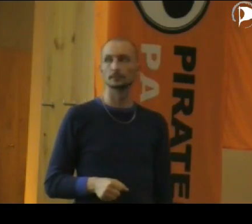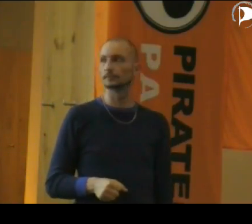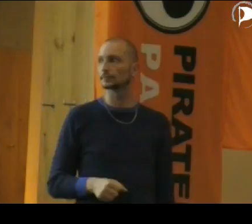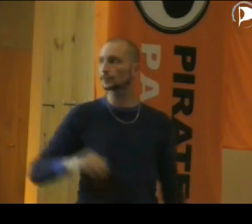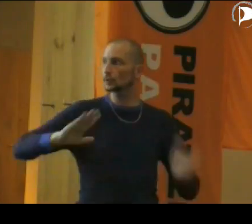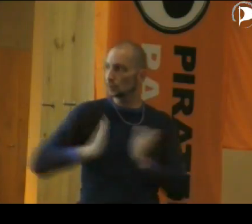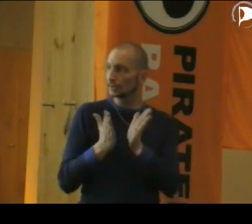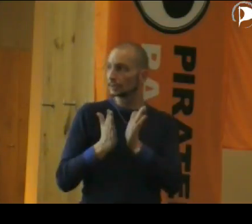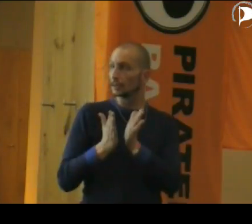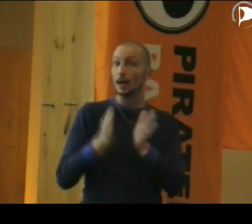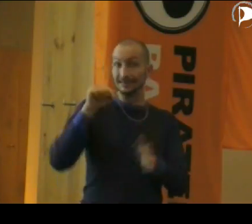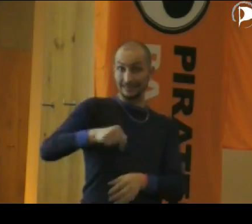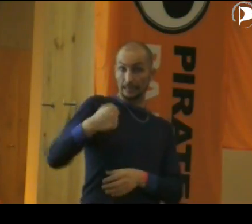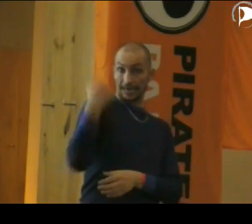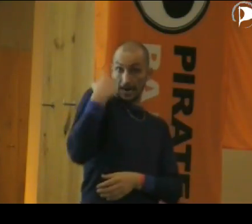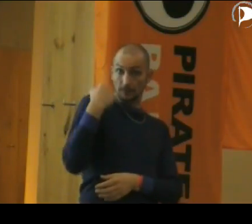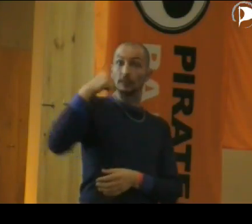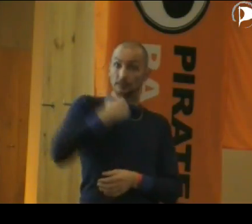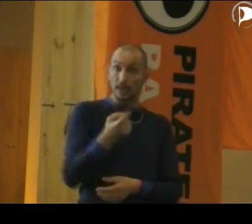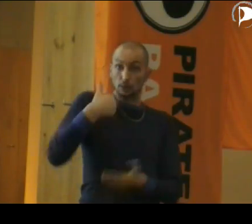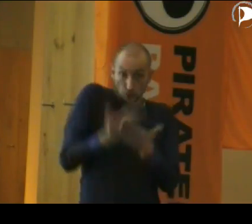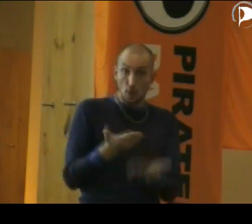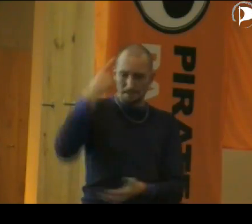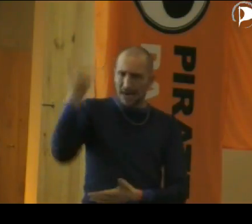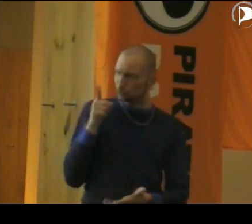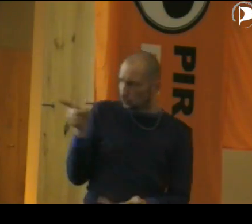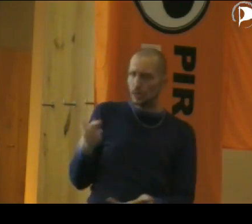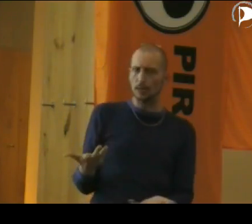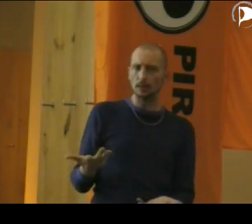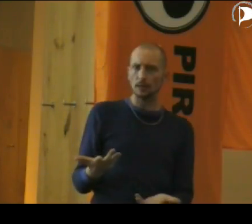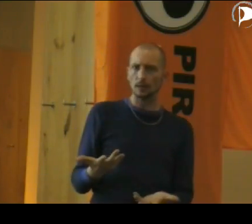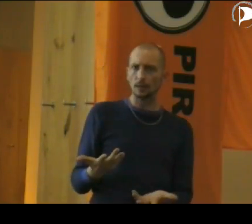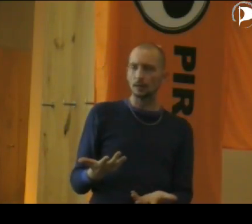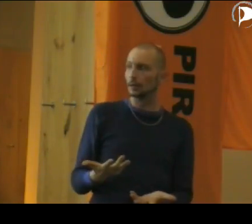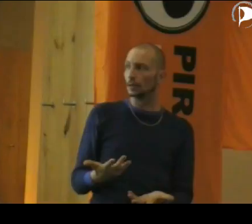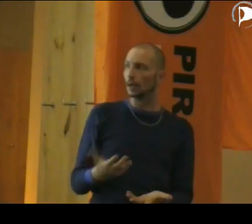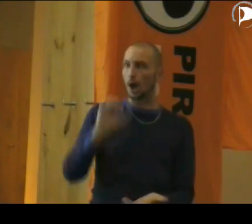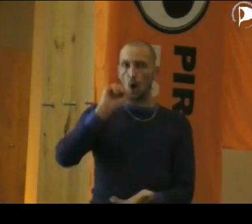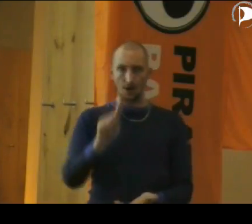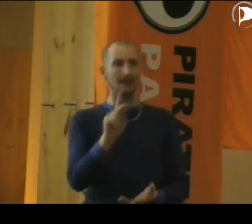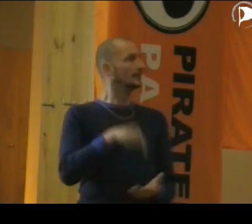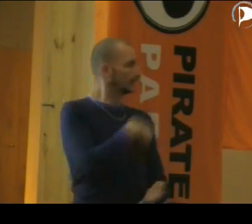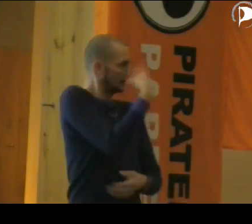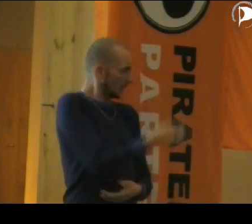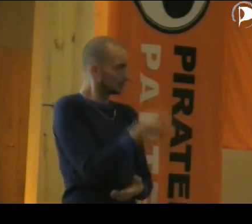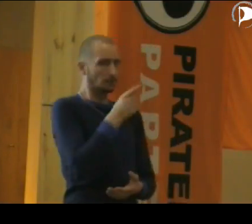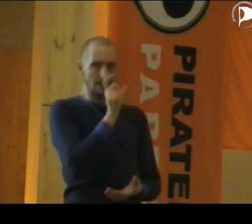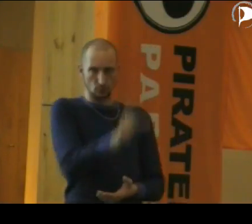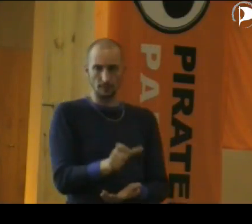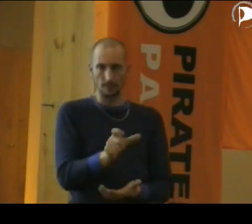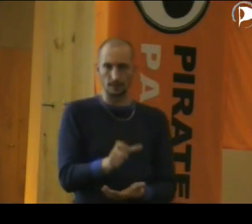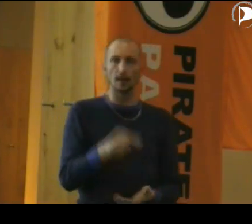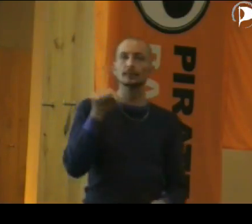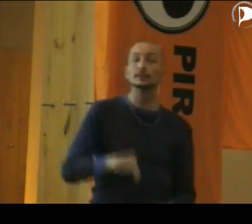hass er sagt jetzt so gemeint habe der nächste ja